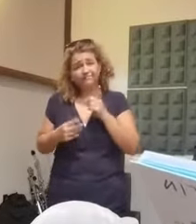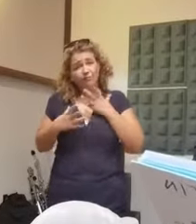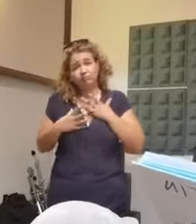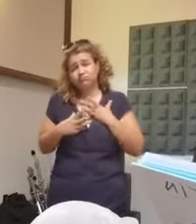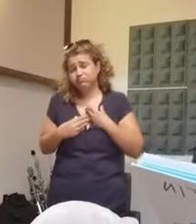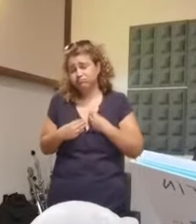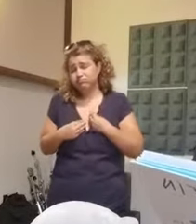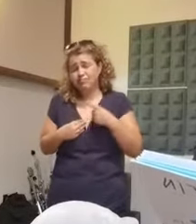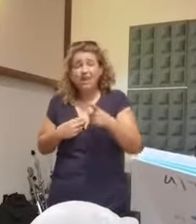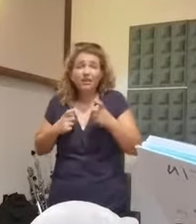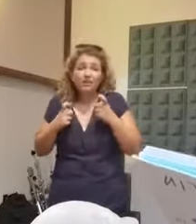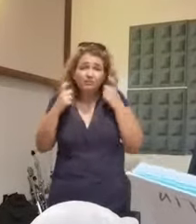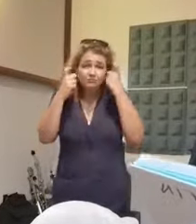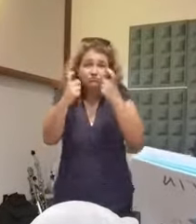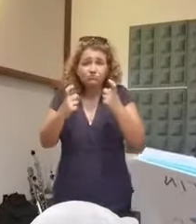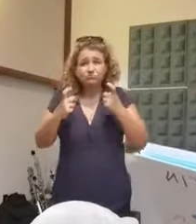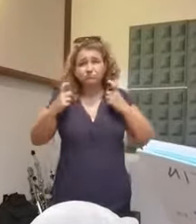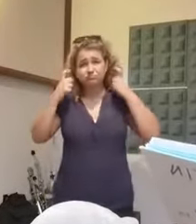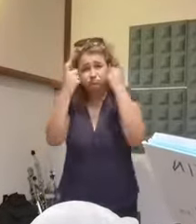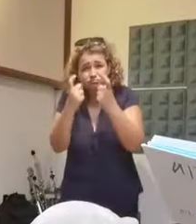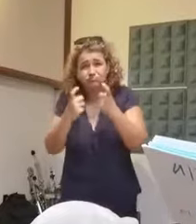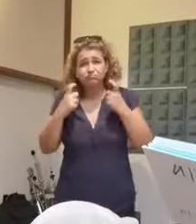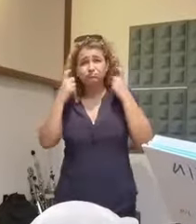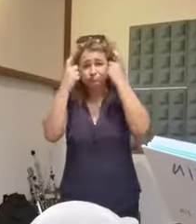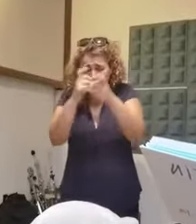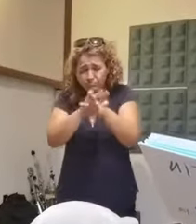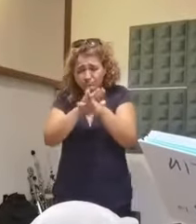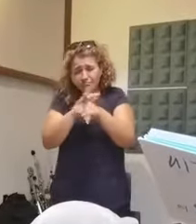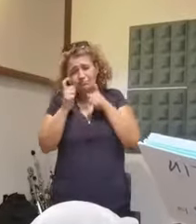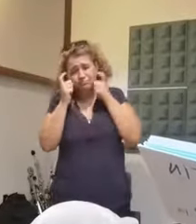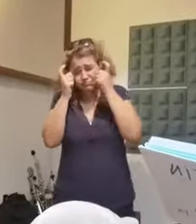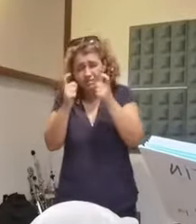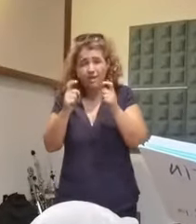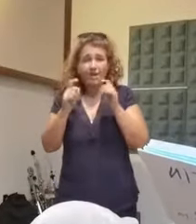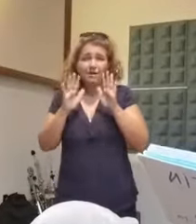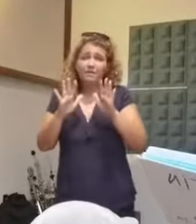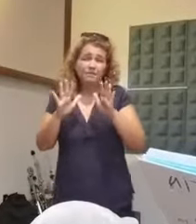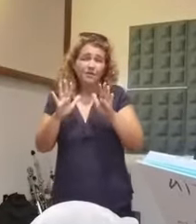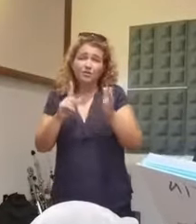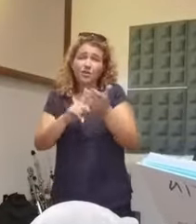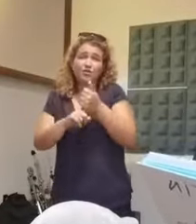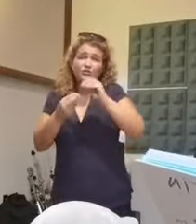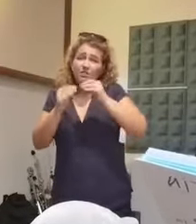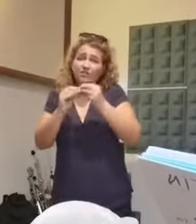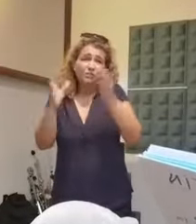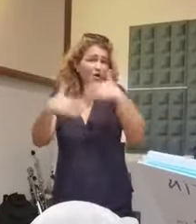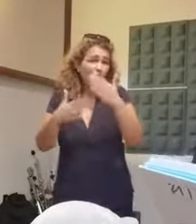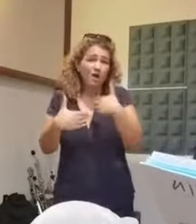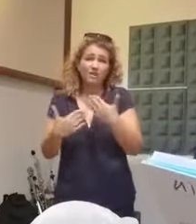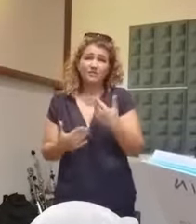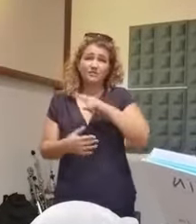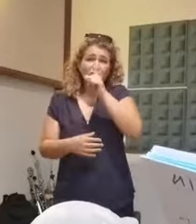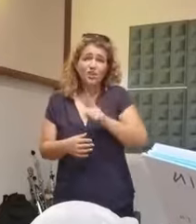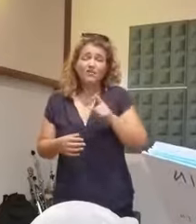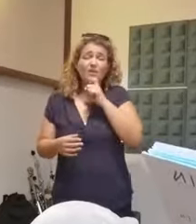Sabemos que te esforzaste y que intentaste seguir, pero no encontraste forma ni manera